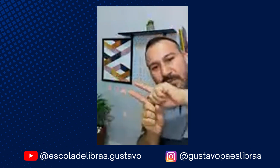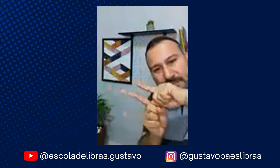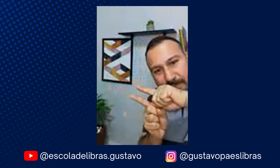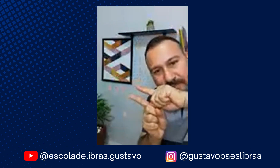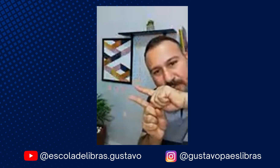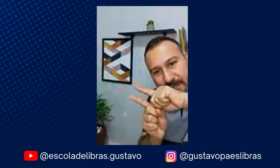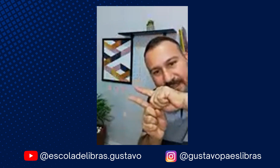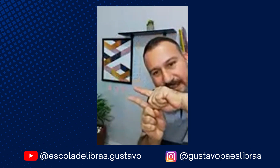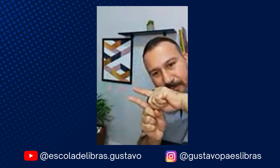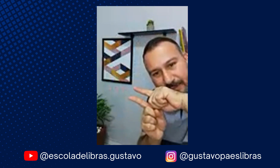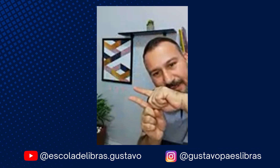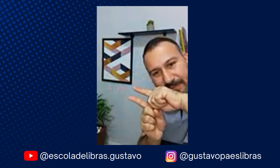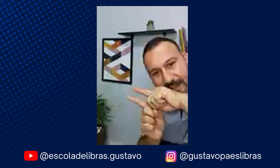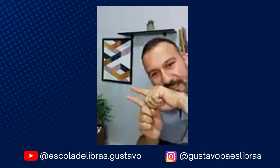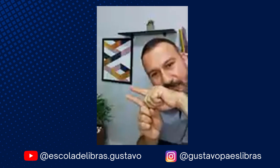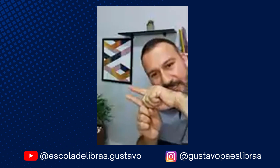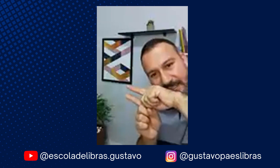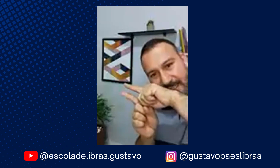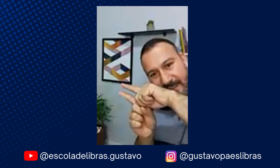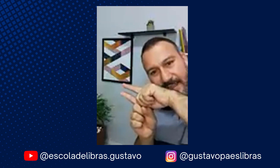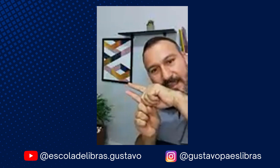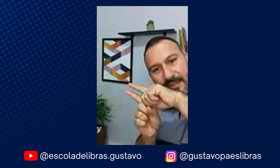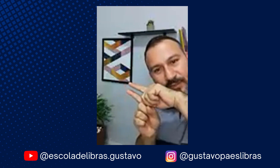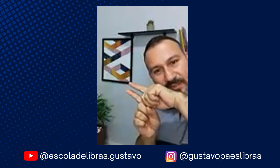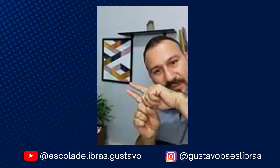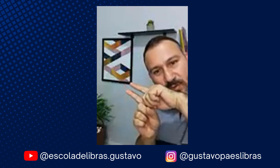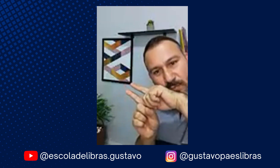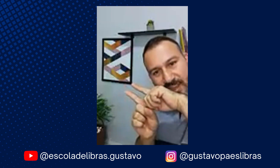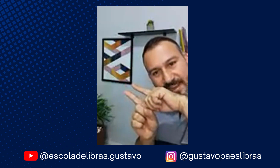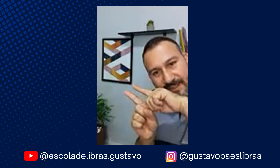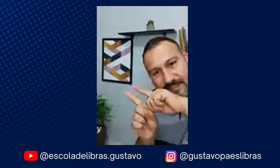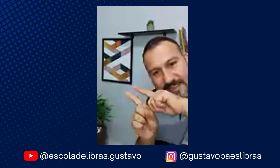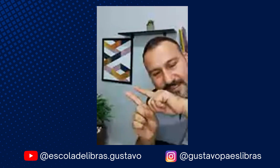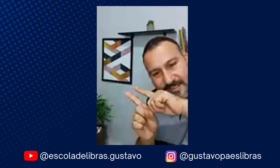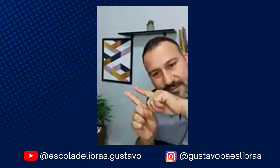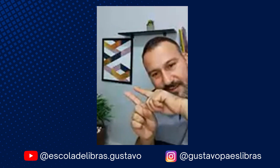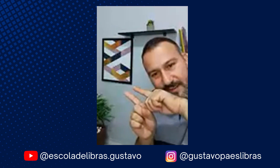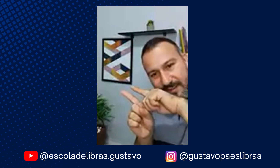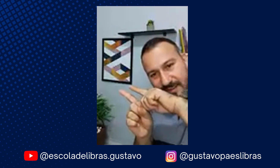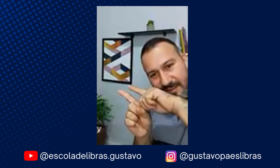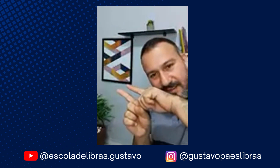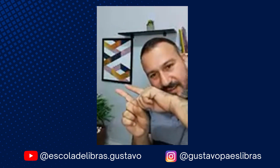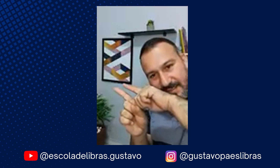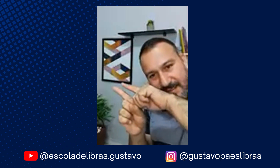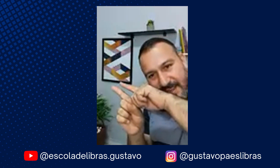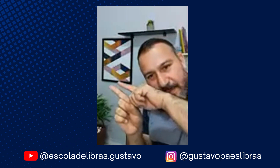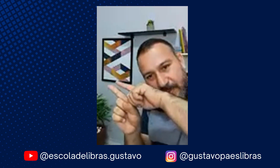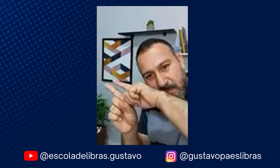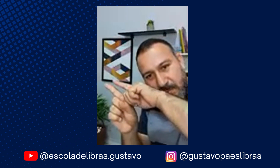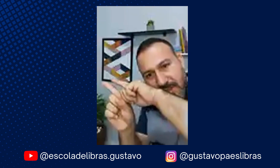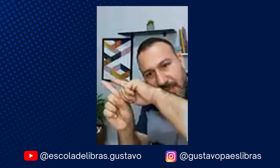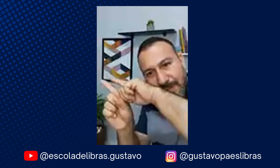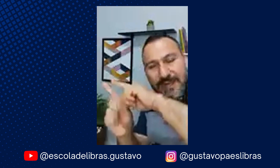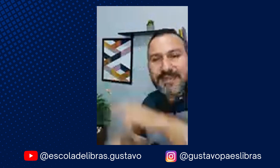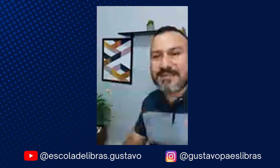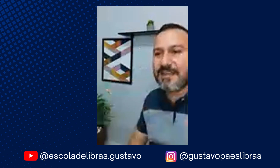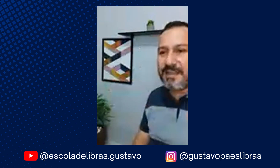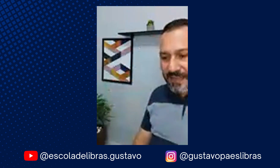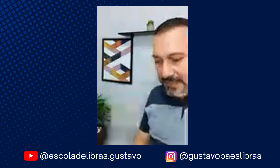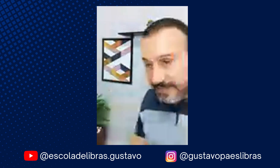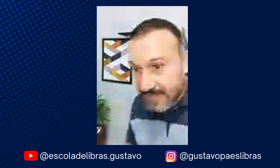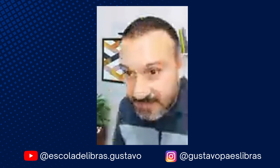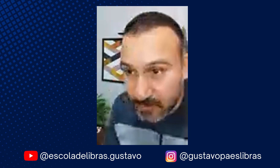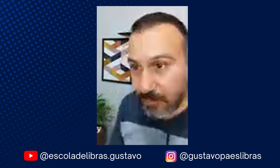na mesma posição da pessoa, né? Já está falando, você está ali, e você fica um pouquinho atrás, assim, ó. Sempre um pouquinho